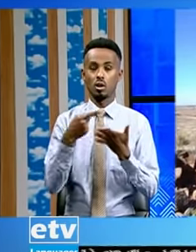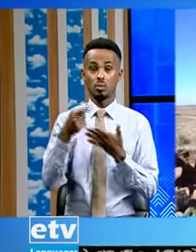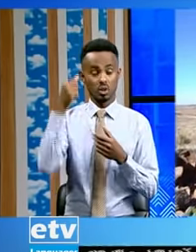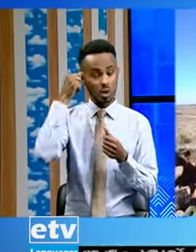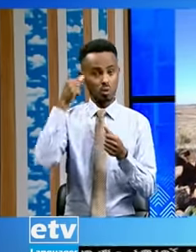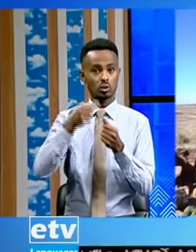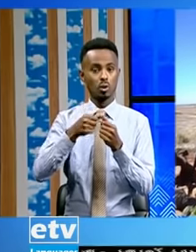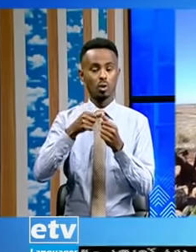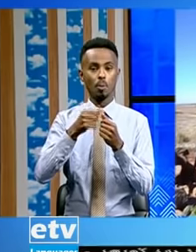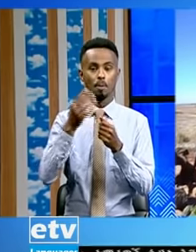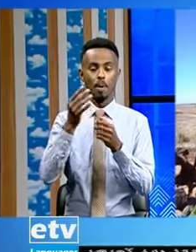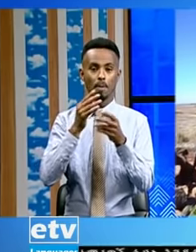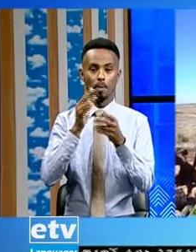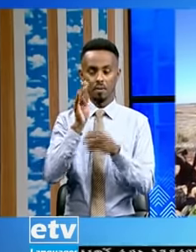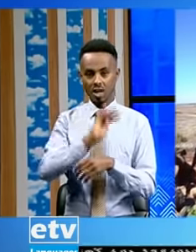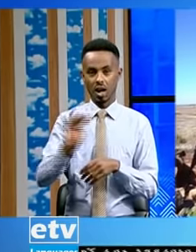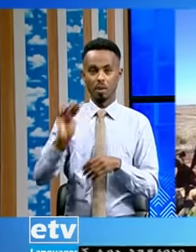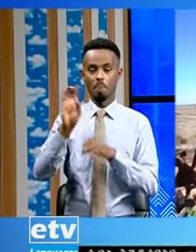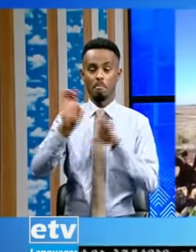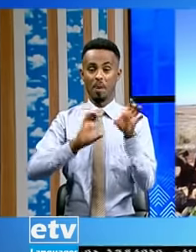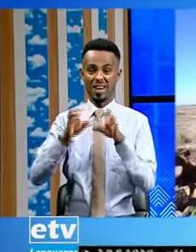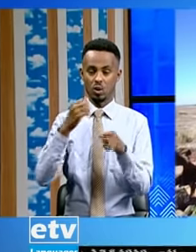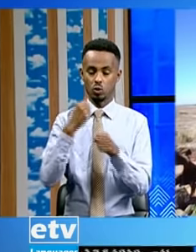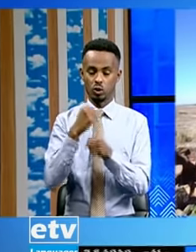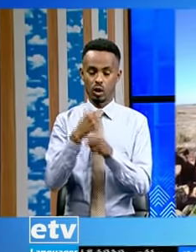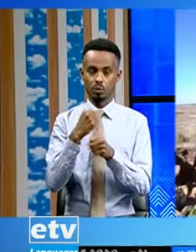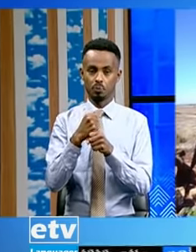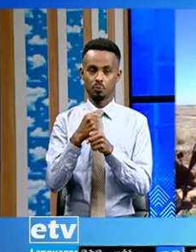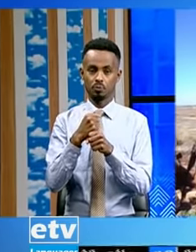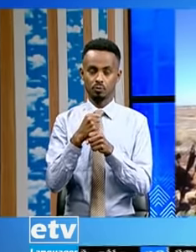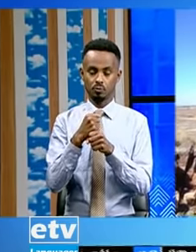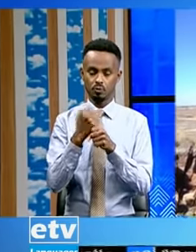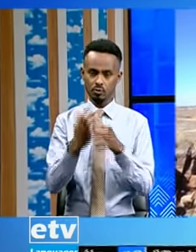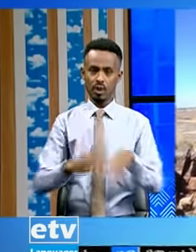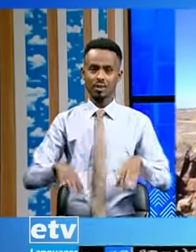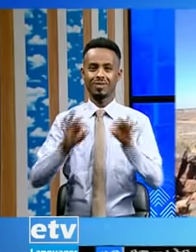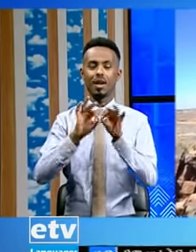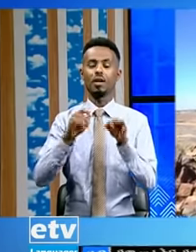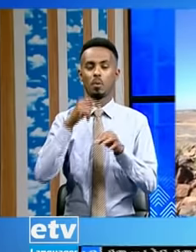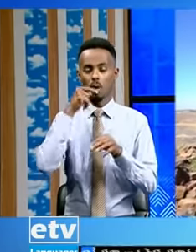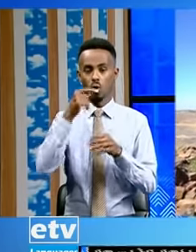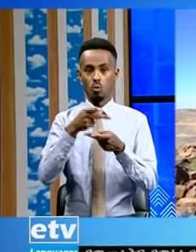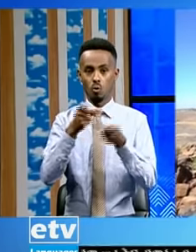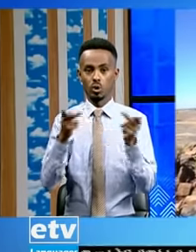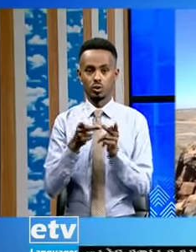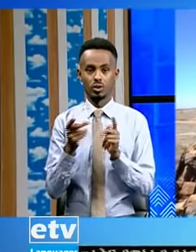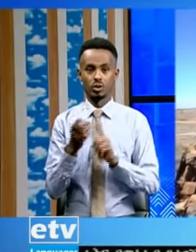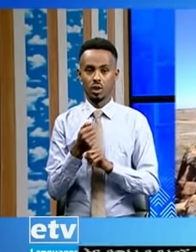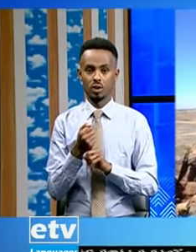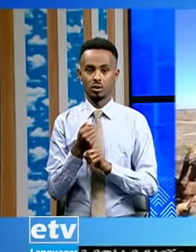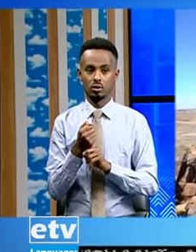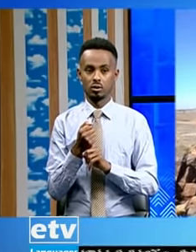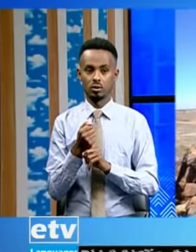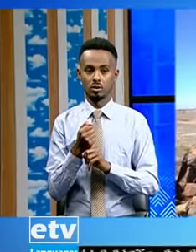እንደሚታወሰው በምስራቅ ባደረግነው ኦፕሬሽን አስፈላጊ የሚባሉ ቦታዎችን ይዘናል።